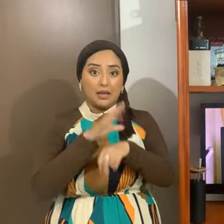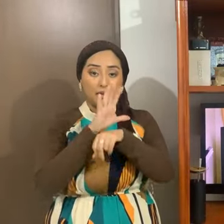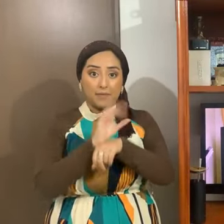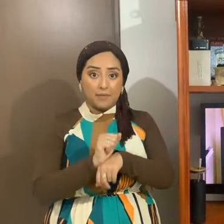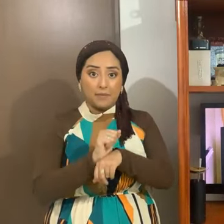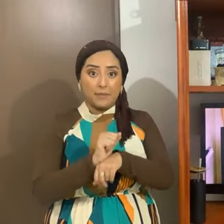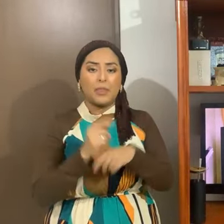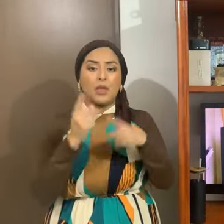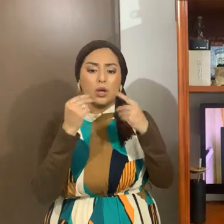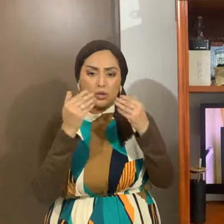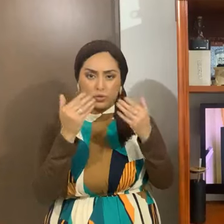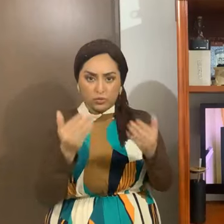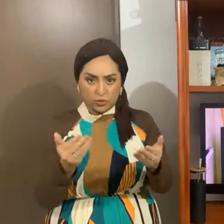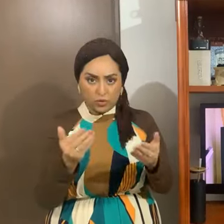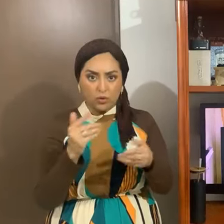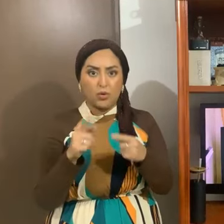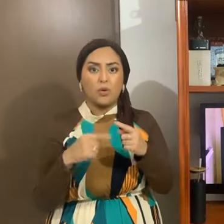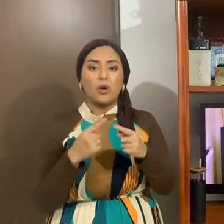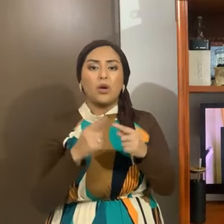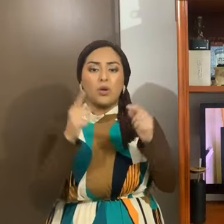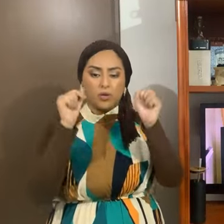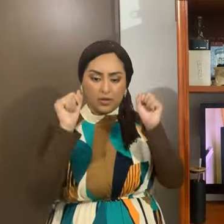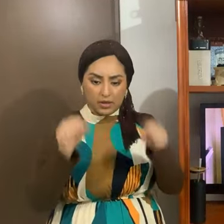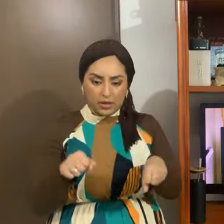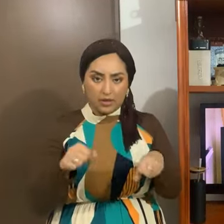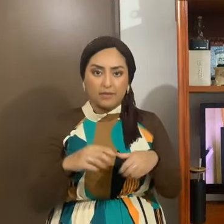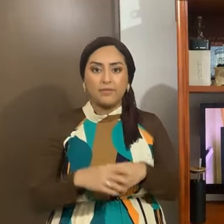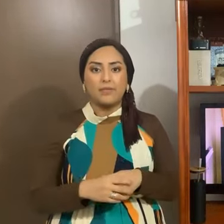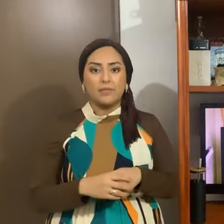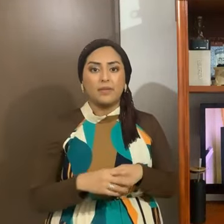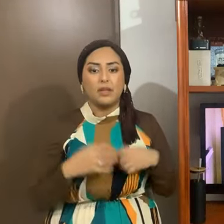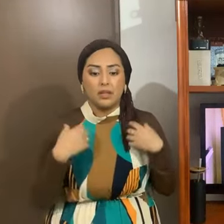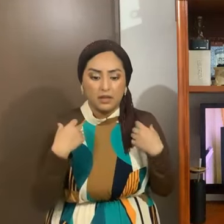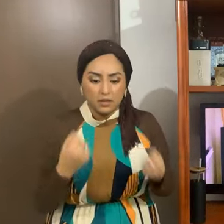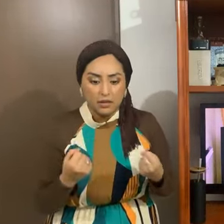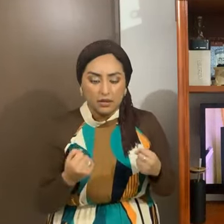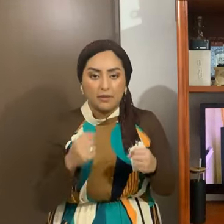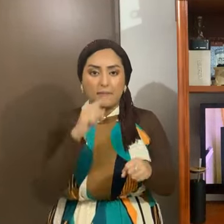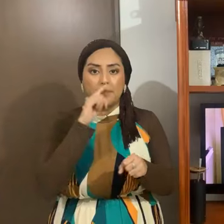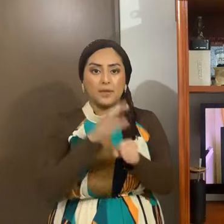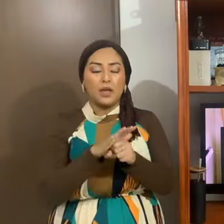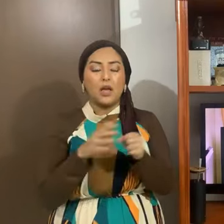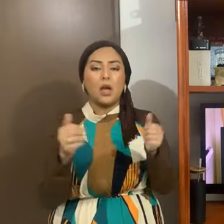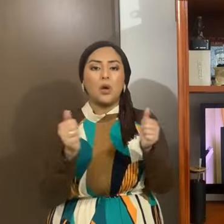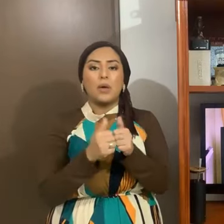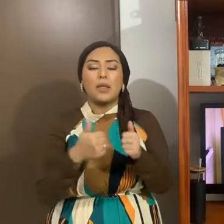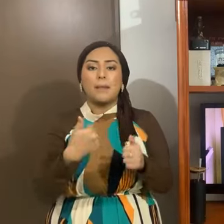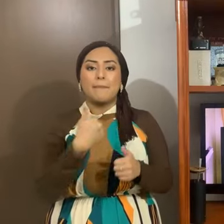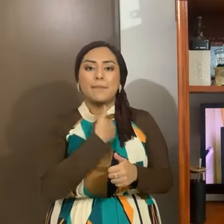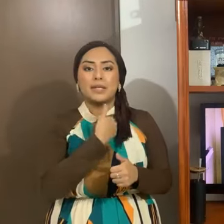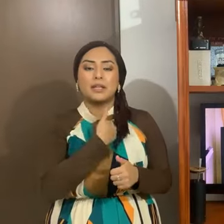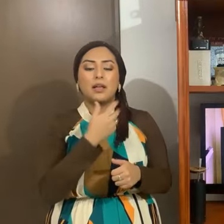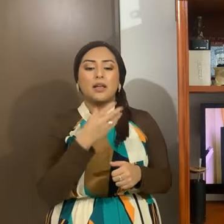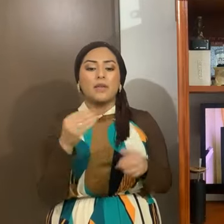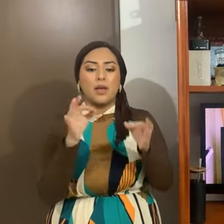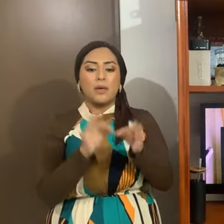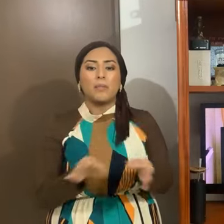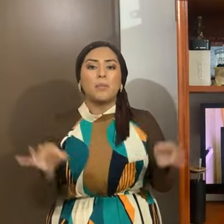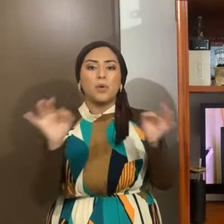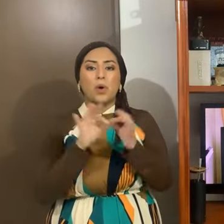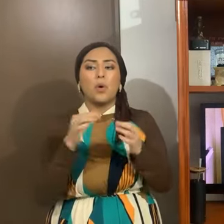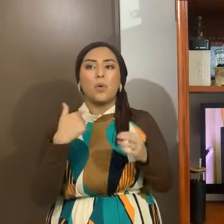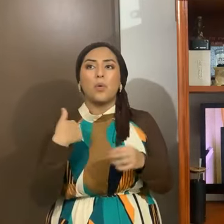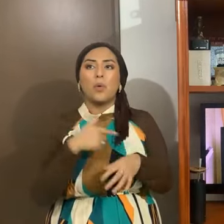hábito, hacerlo tan pronto sea posible. Esto refuerza el compromiso con uno mismo y la importancia de lo que